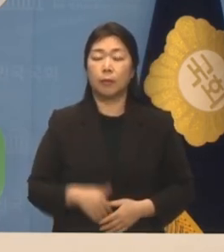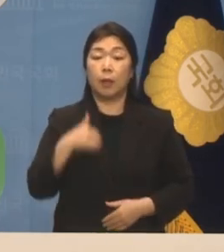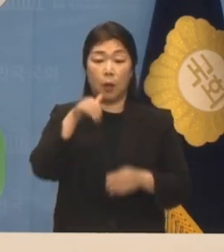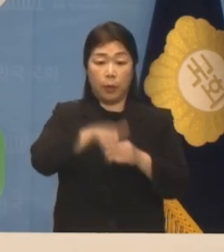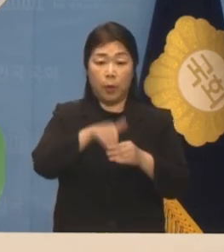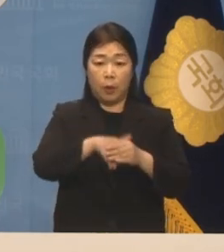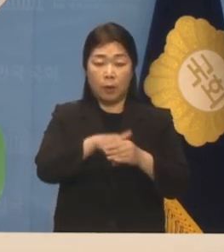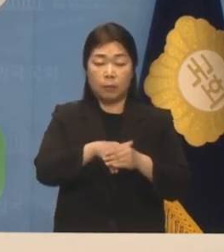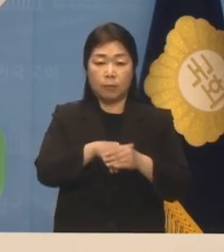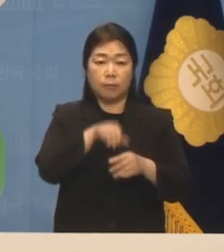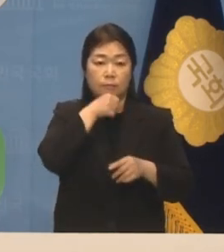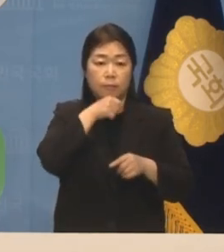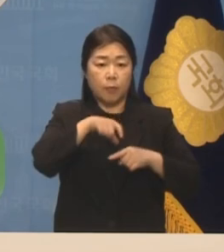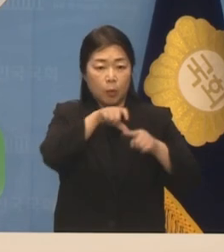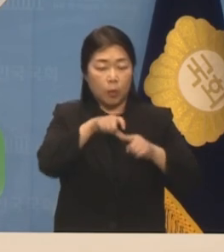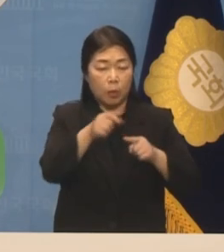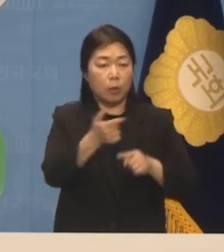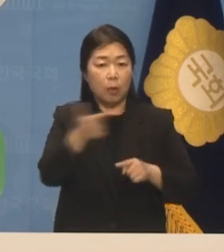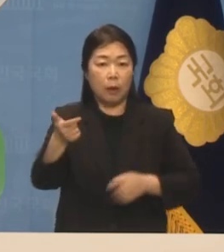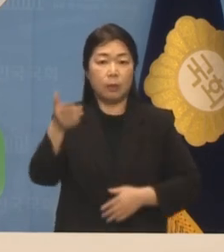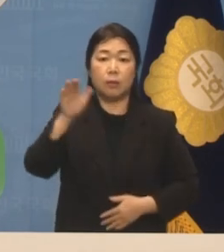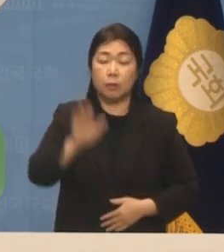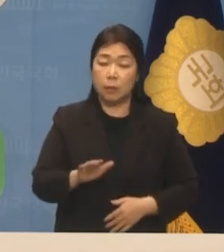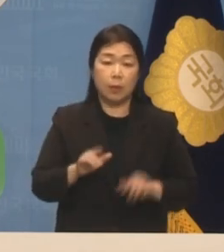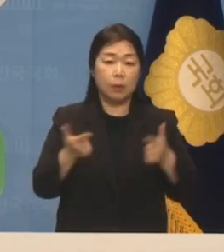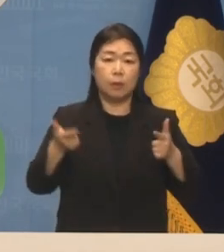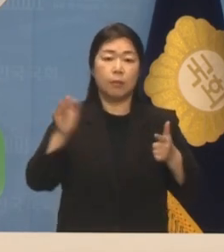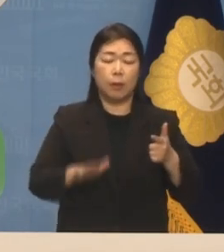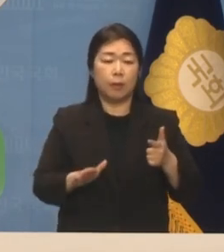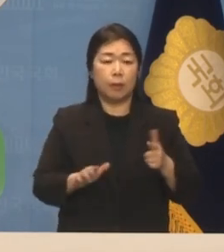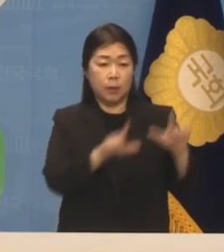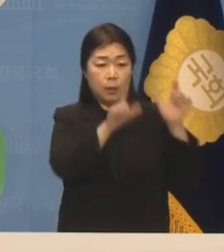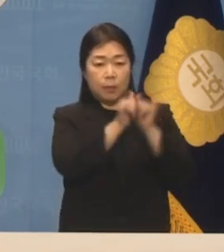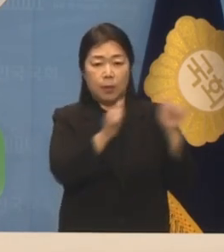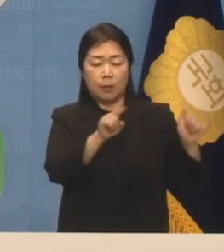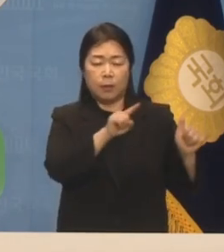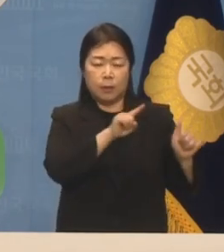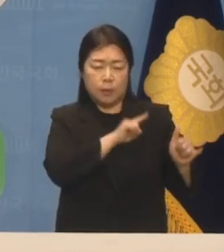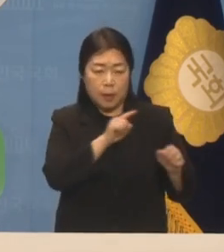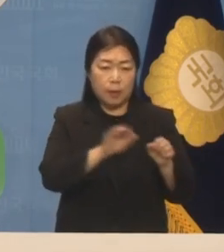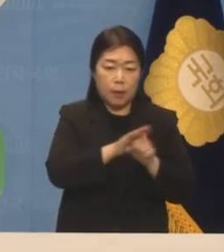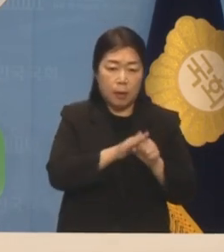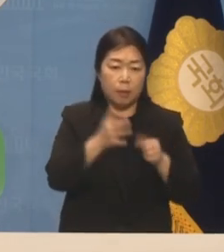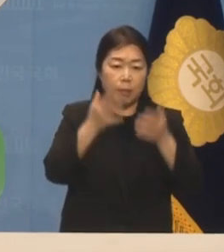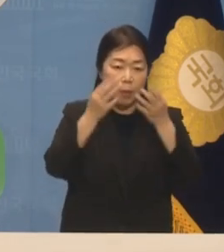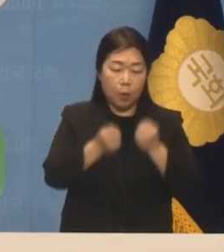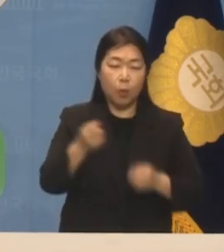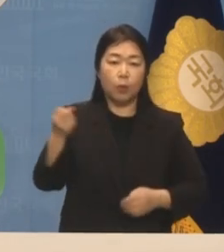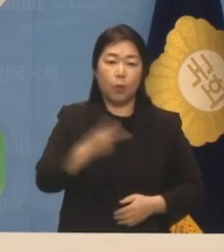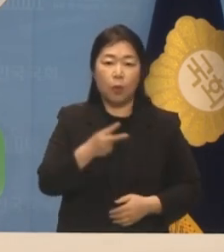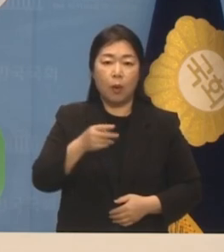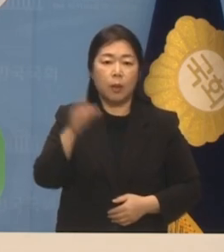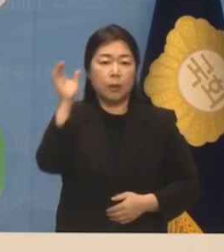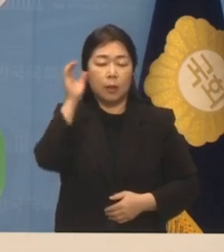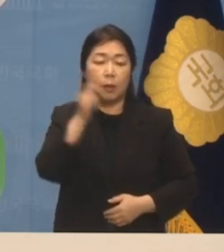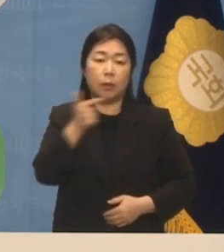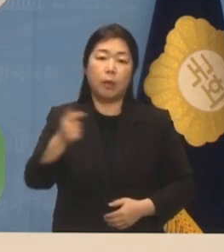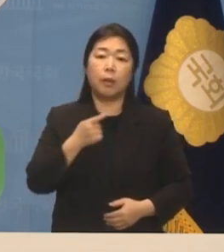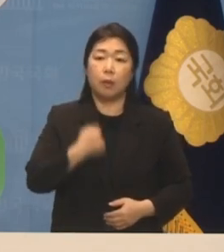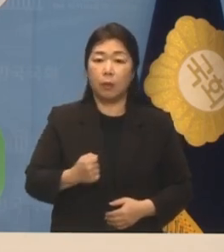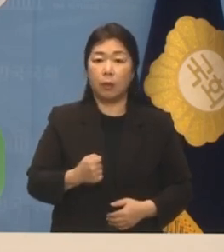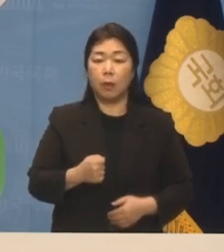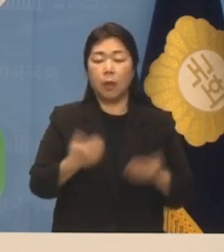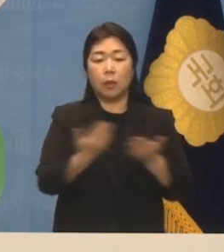득표율이 가장 높지는 않았지만 가장 시민들에게 사랑받고 기대감을 갖게 했던 진보정당을 다시